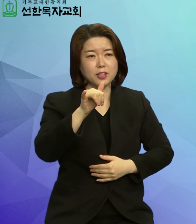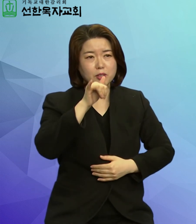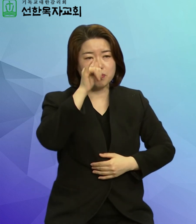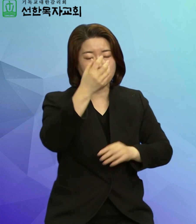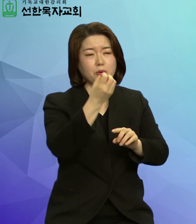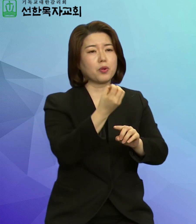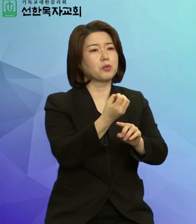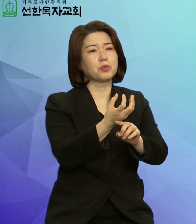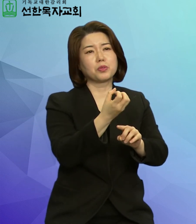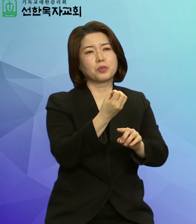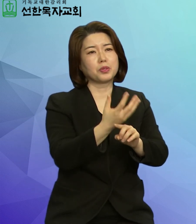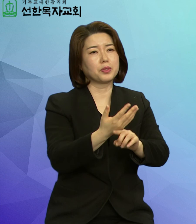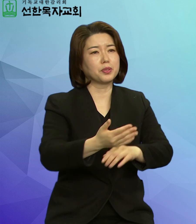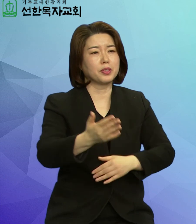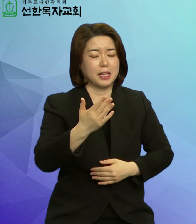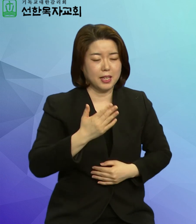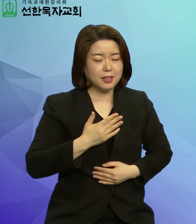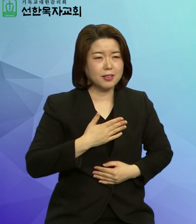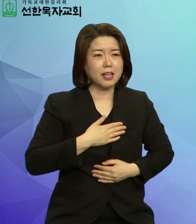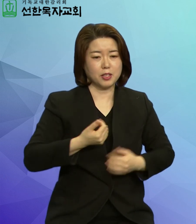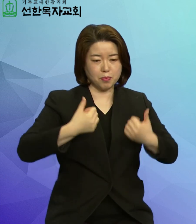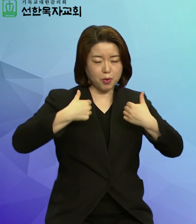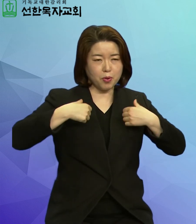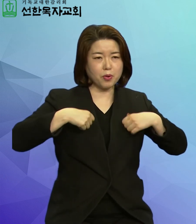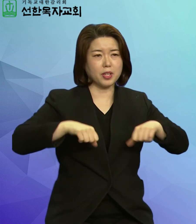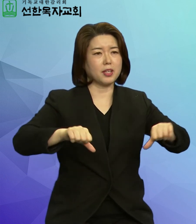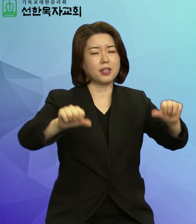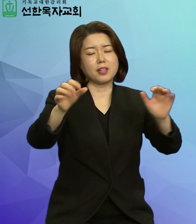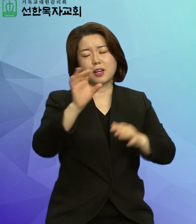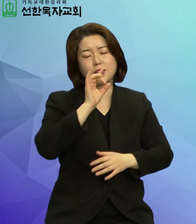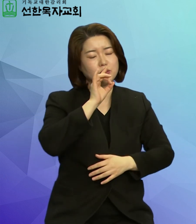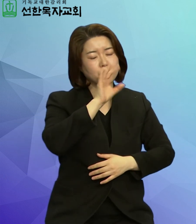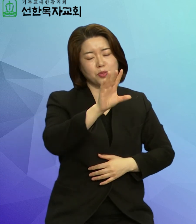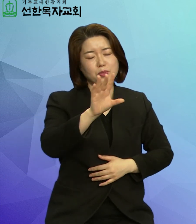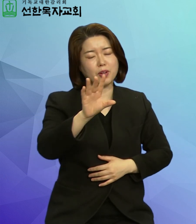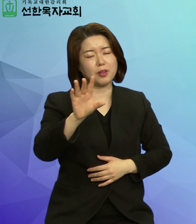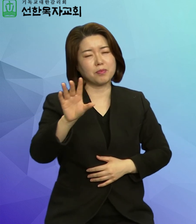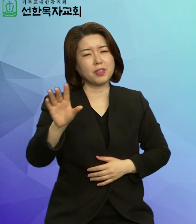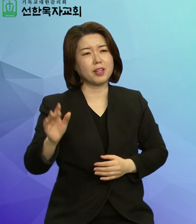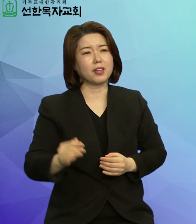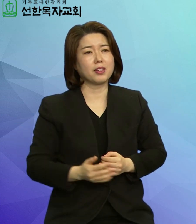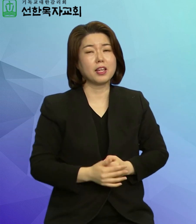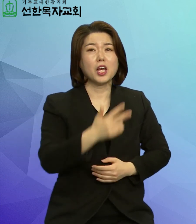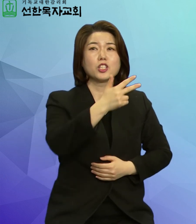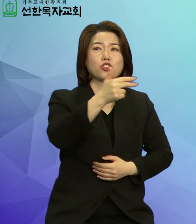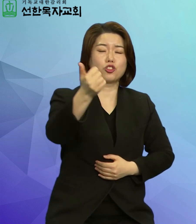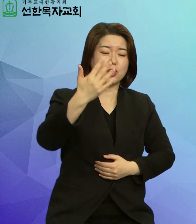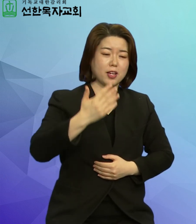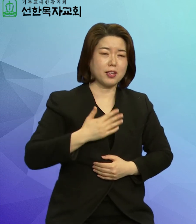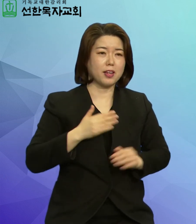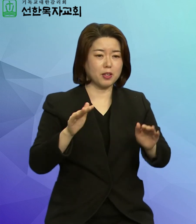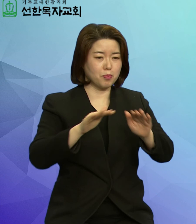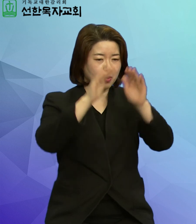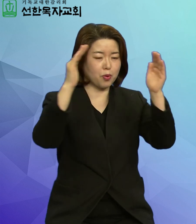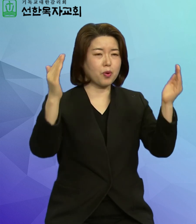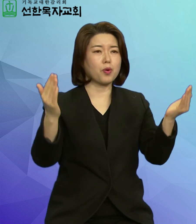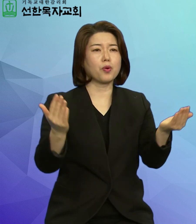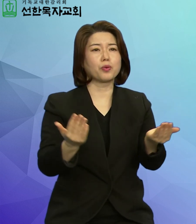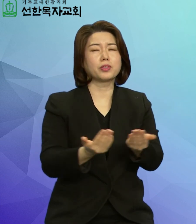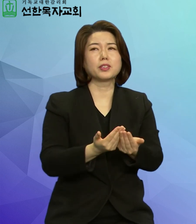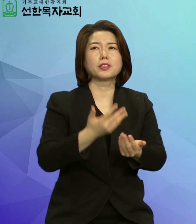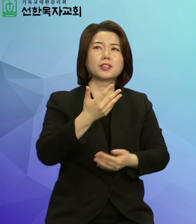주 안에 있는 보물을 나는 포기할 수 없네